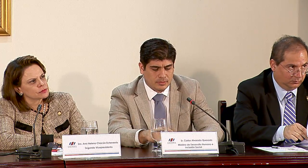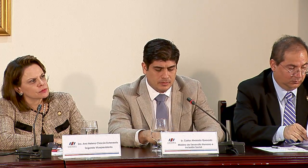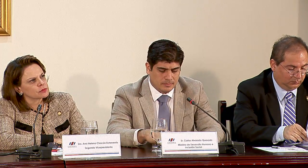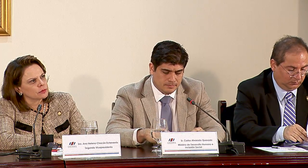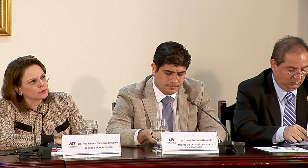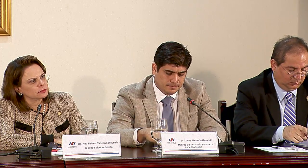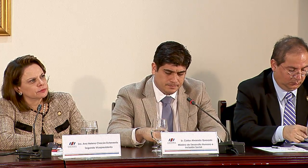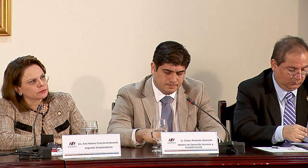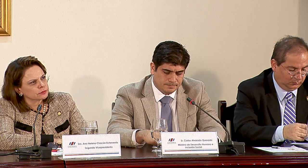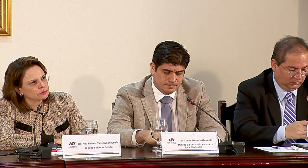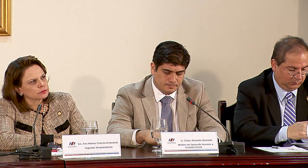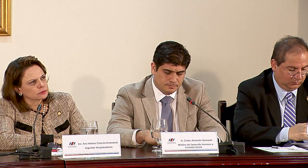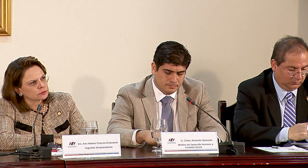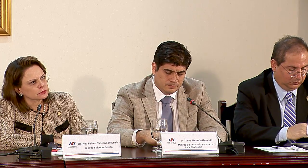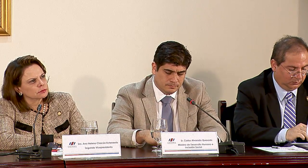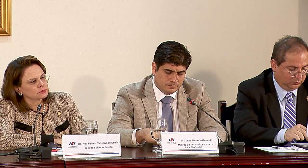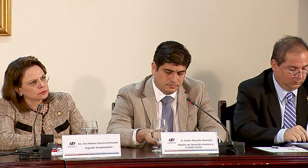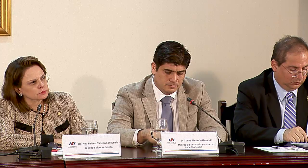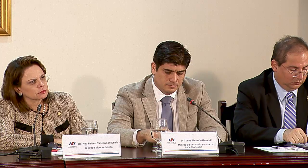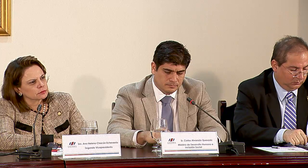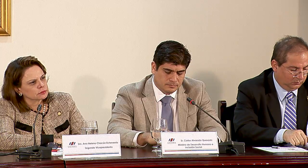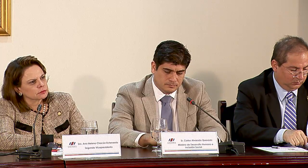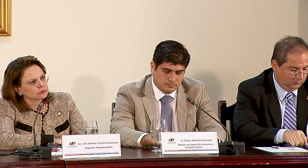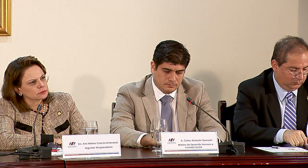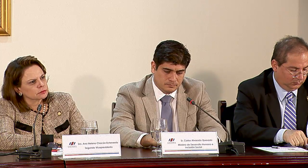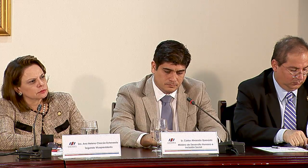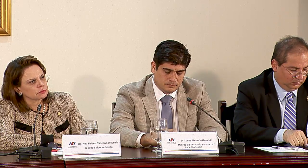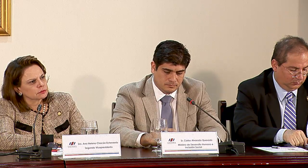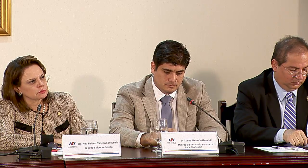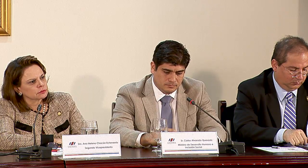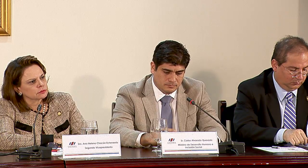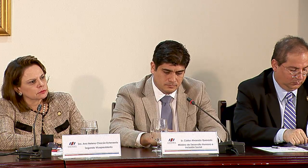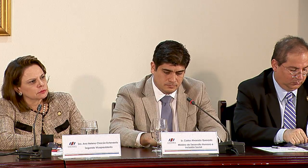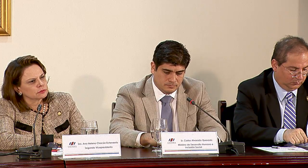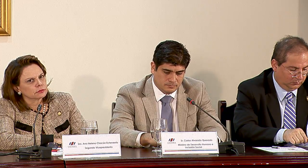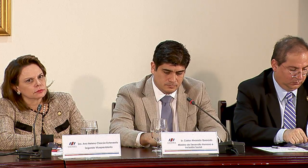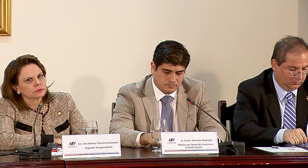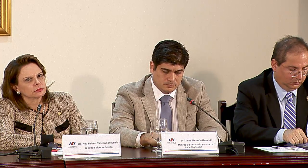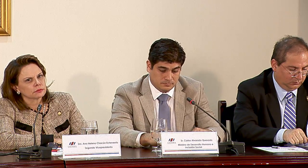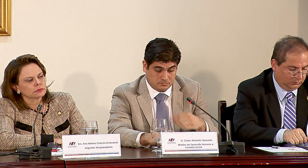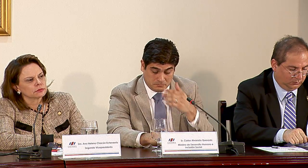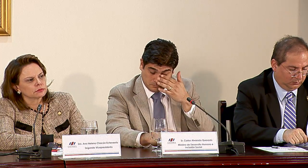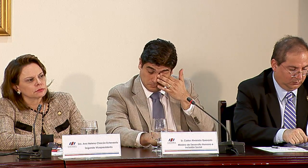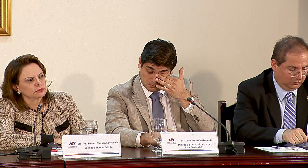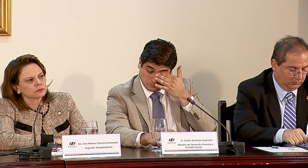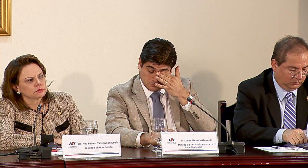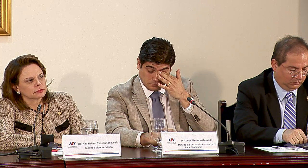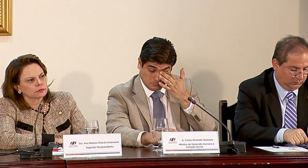tipo de quejas? Mala atención, irrespeto, etcétera. Por favor, muy buenas tardes.